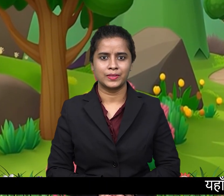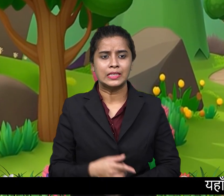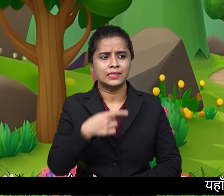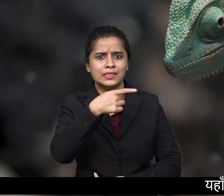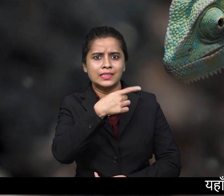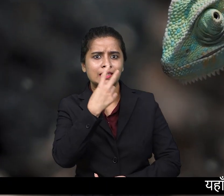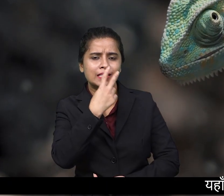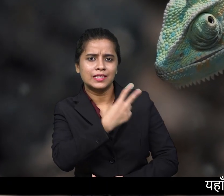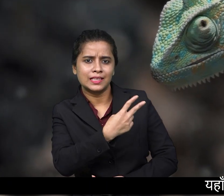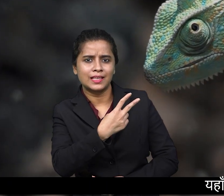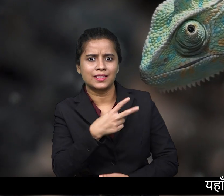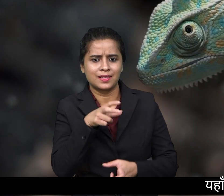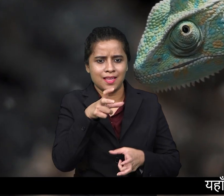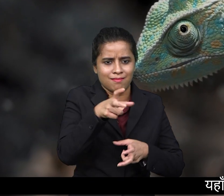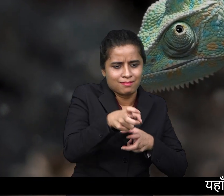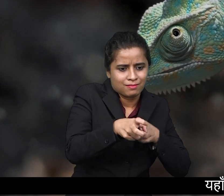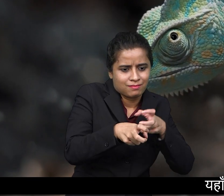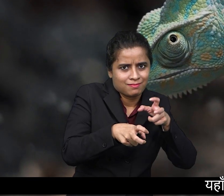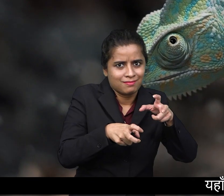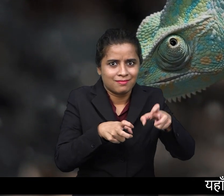यहाँ एक गिरगिट है,